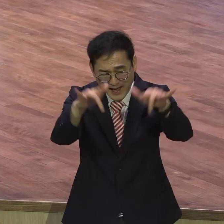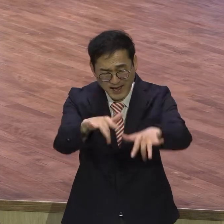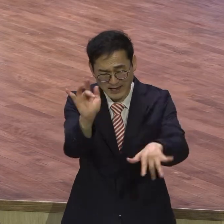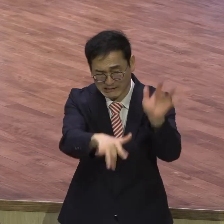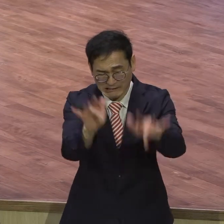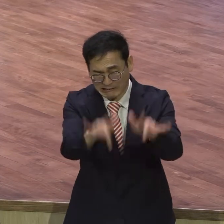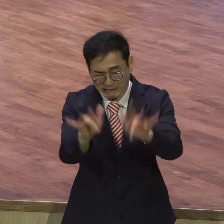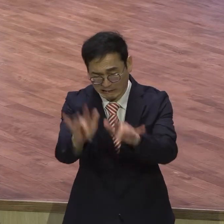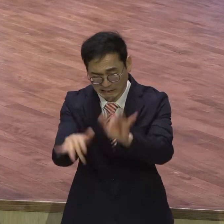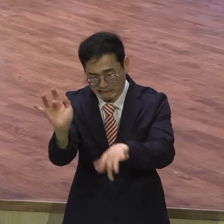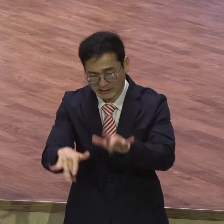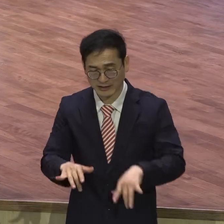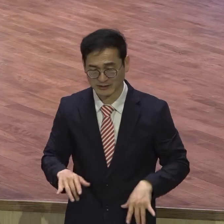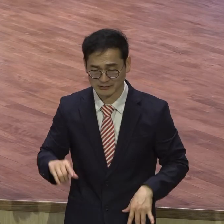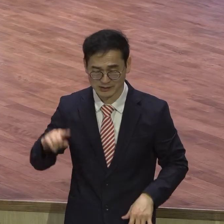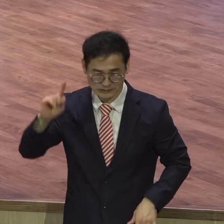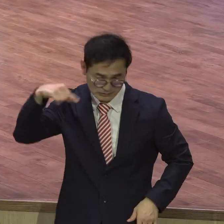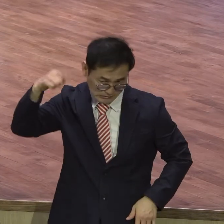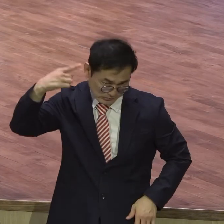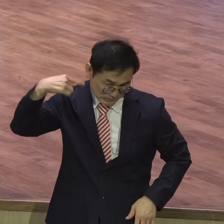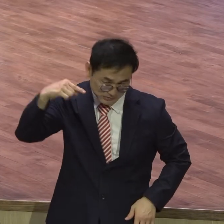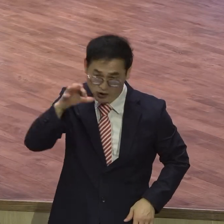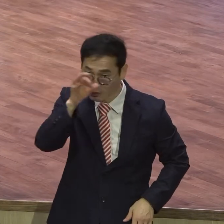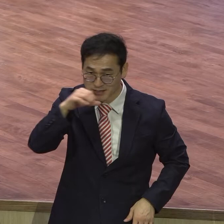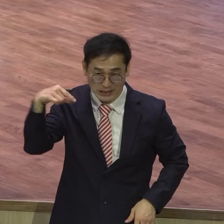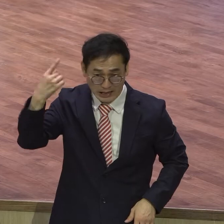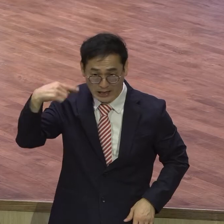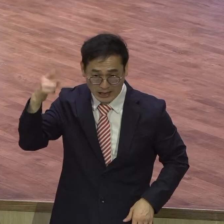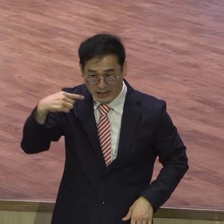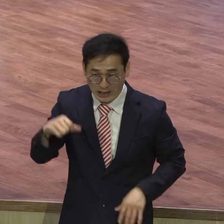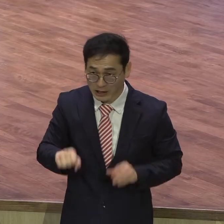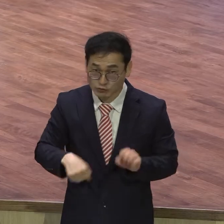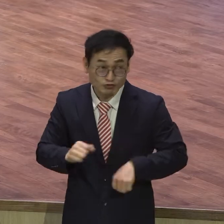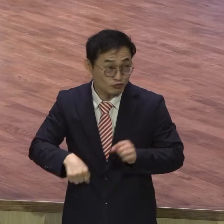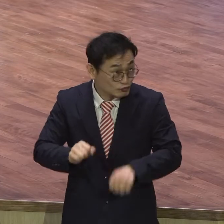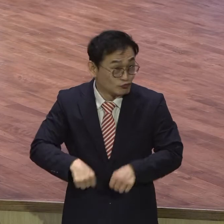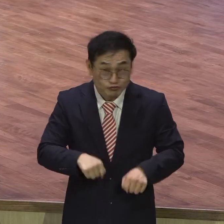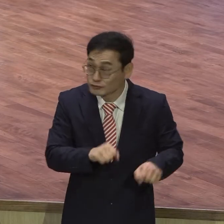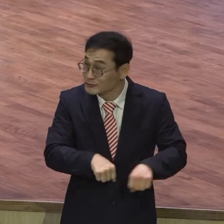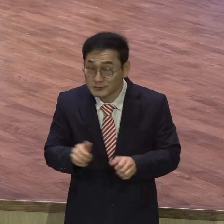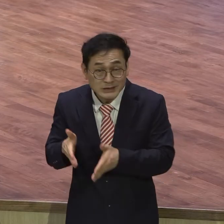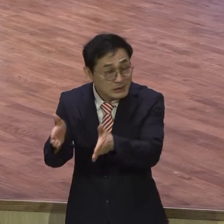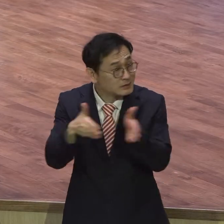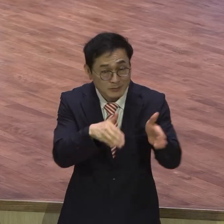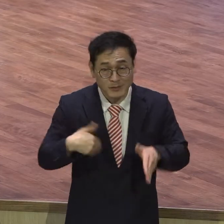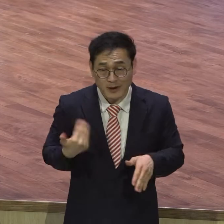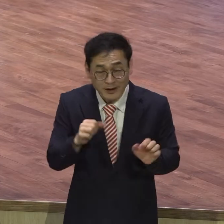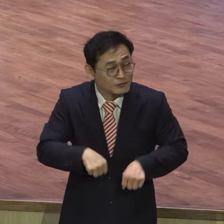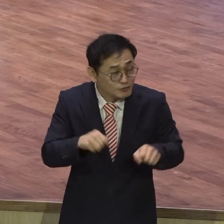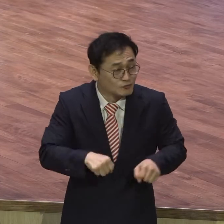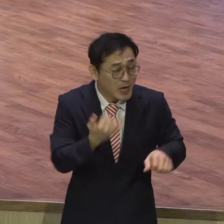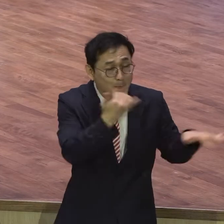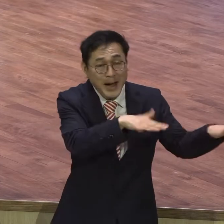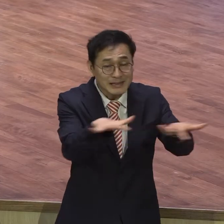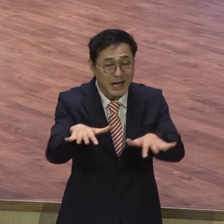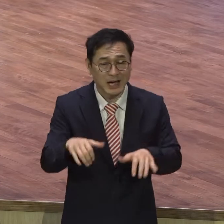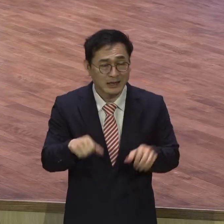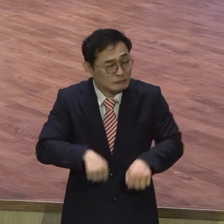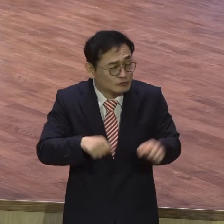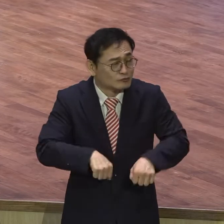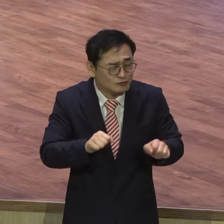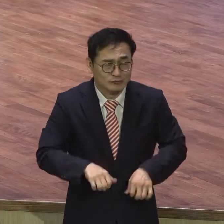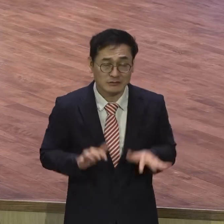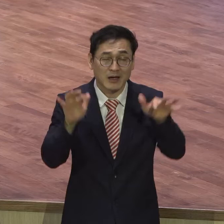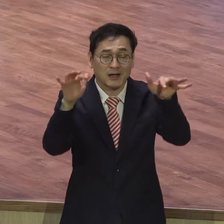들어가니까 다 미쳐가지고 미쳐가지고 전부 다 그냥 방향을 못 잡고 갈릴리 바다에 다